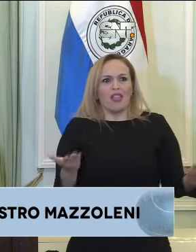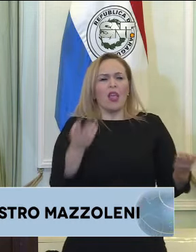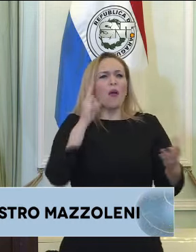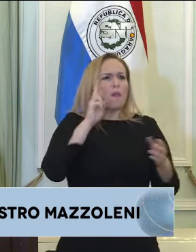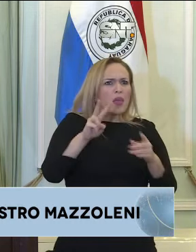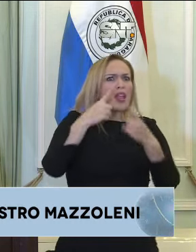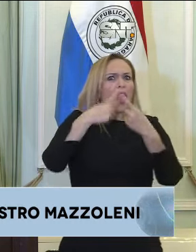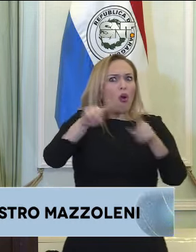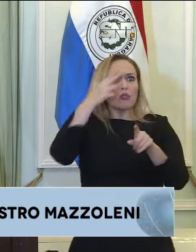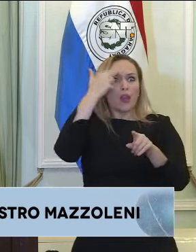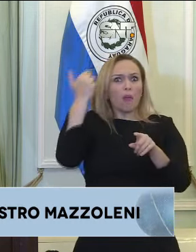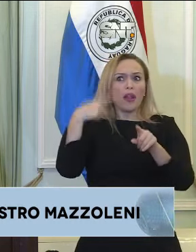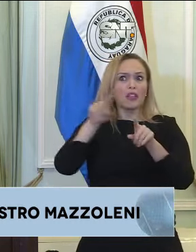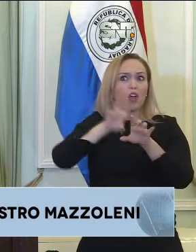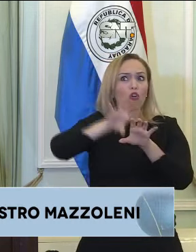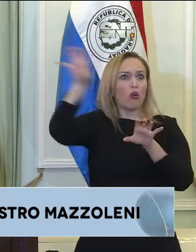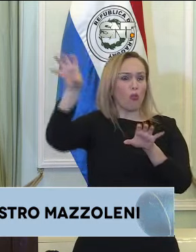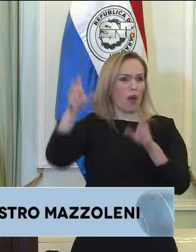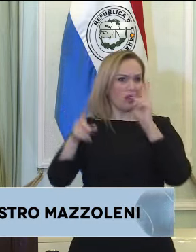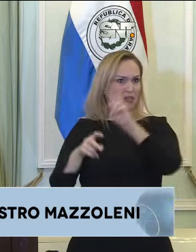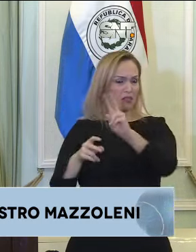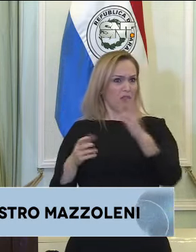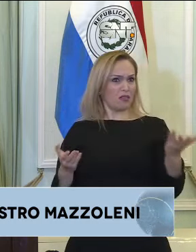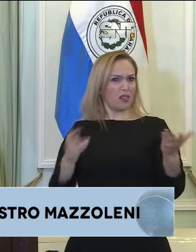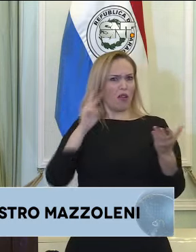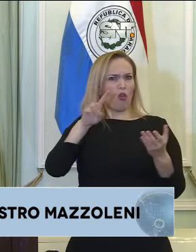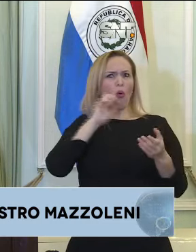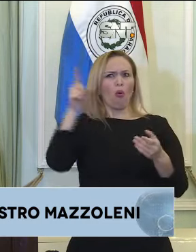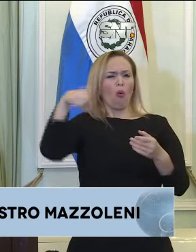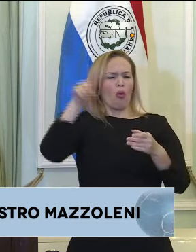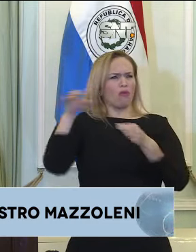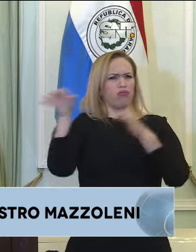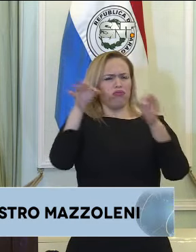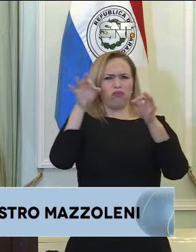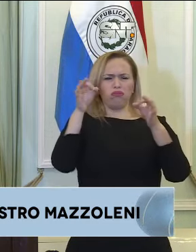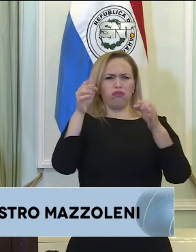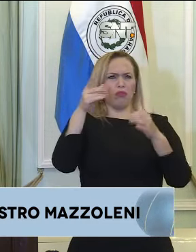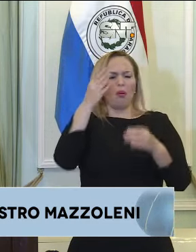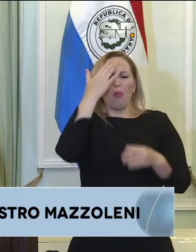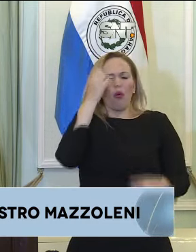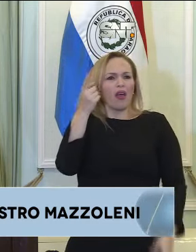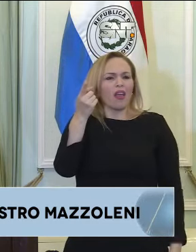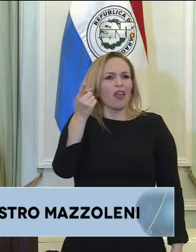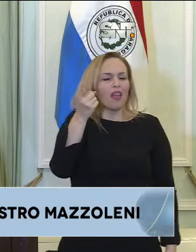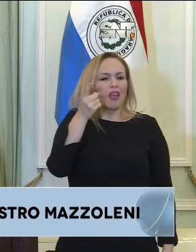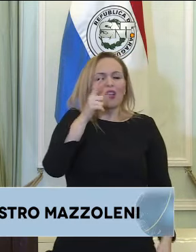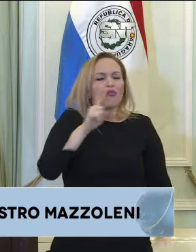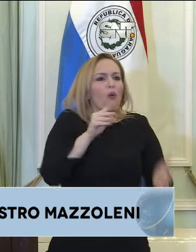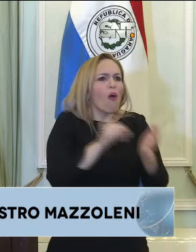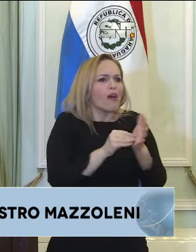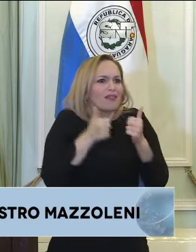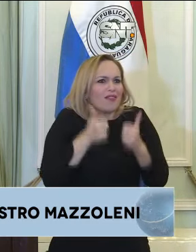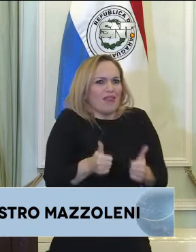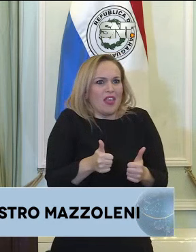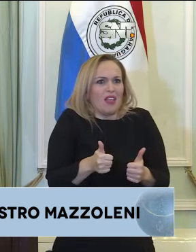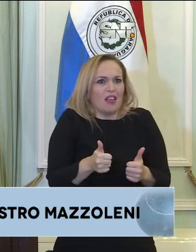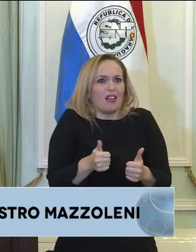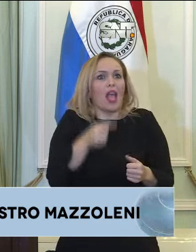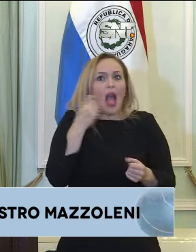otros países. Dicen que la experiencia es mala maestra porque primero castiga y después enseña. Aprovechemos nosotros las